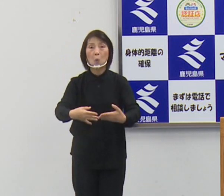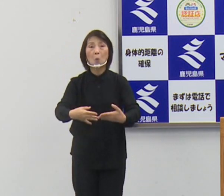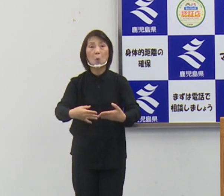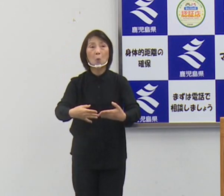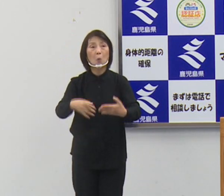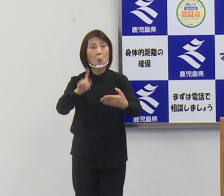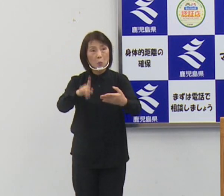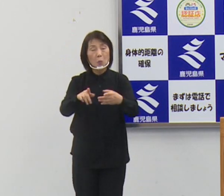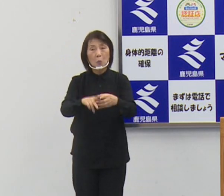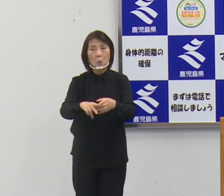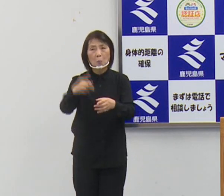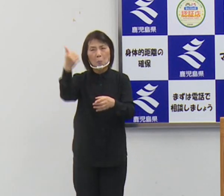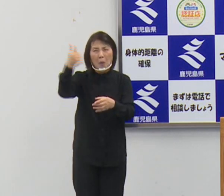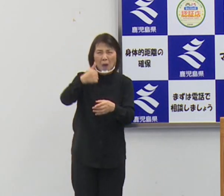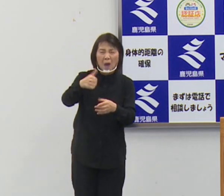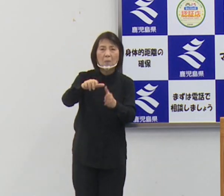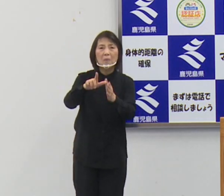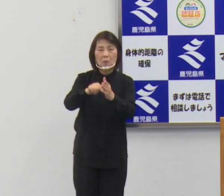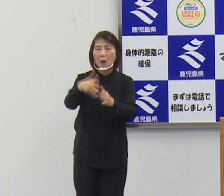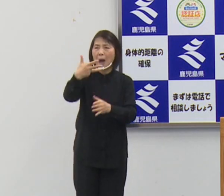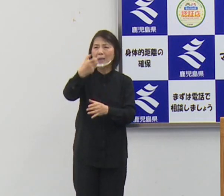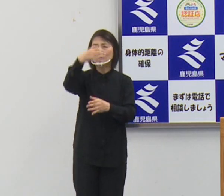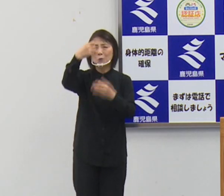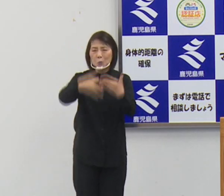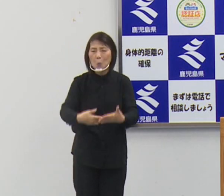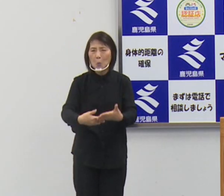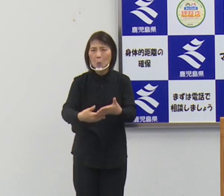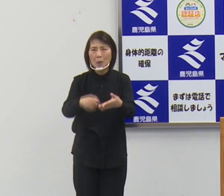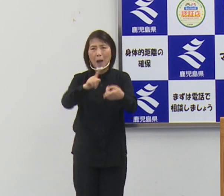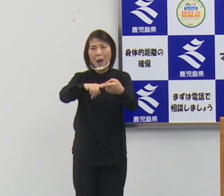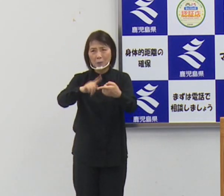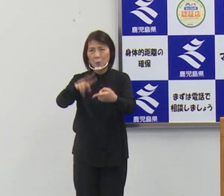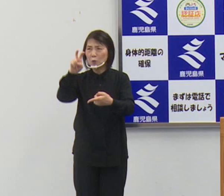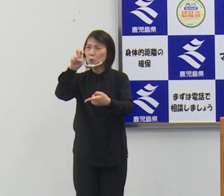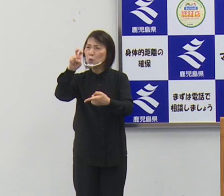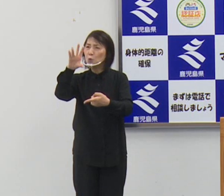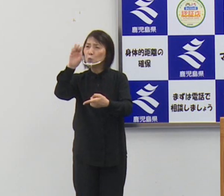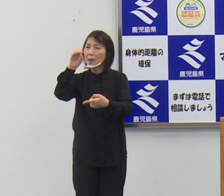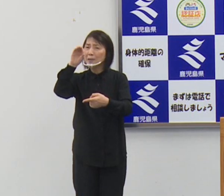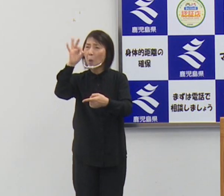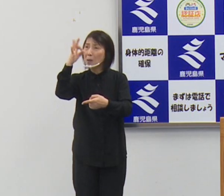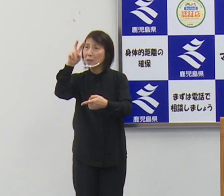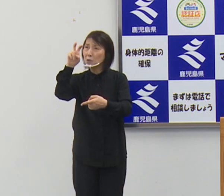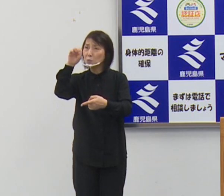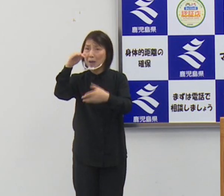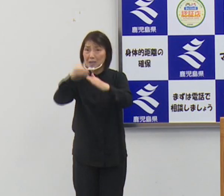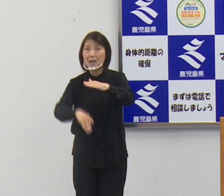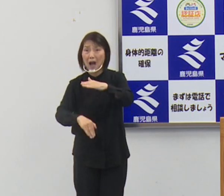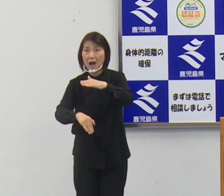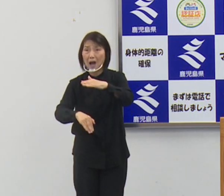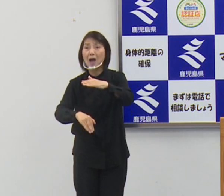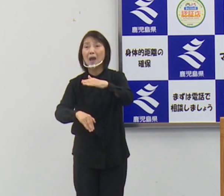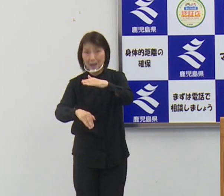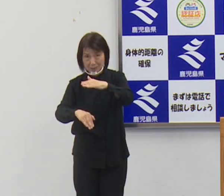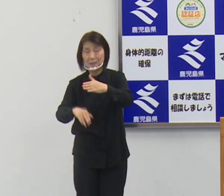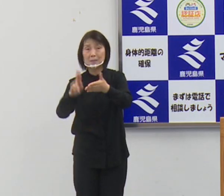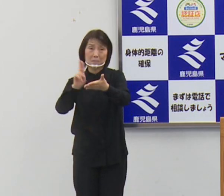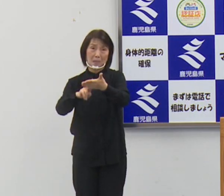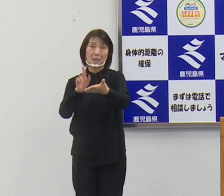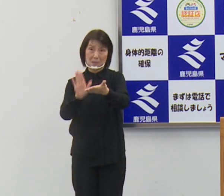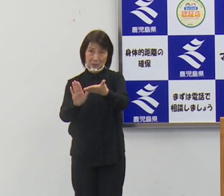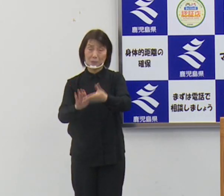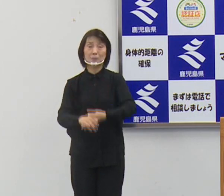料についてはですね、特措法の80条が根拠となっておりまして20万円以下の過料となっております。以上でございます。